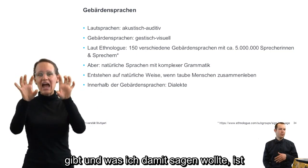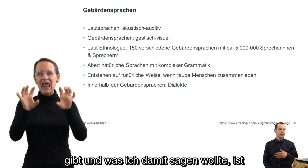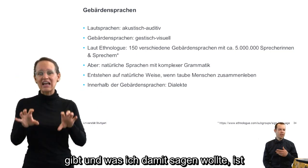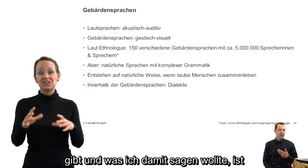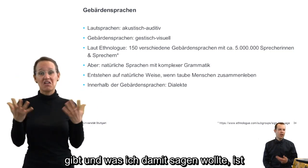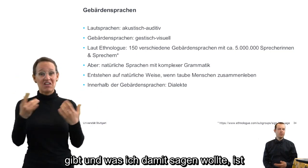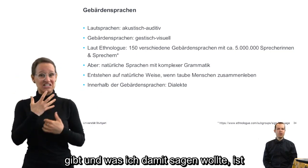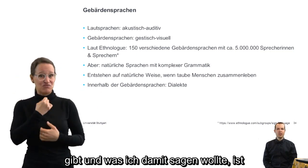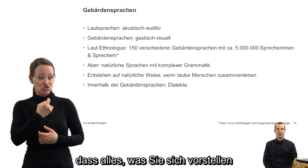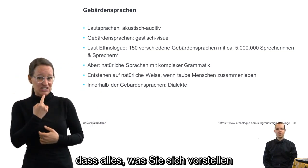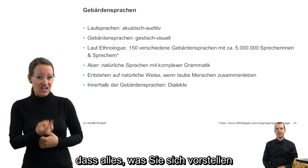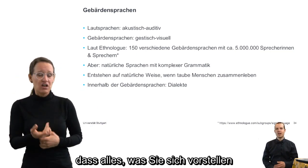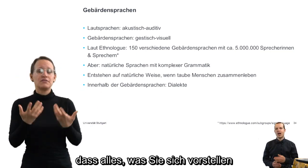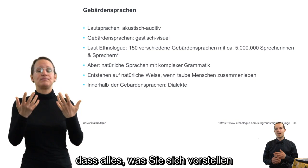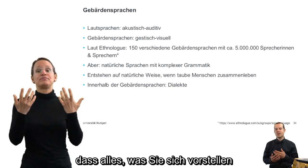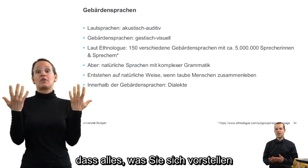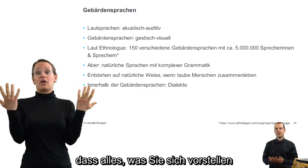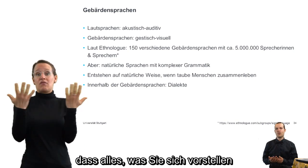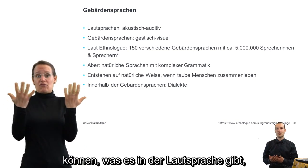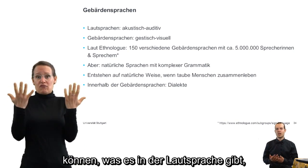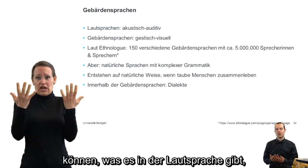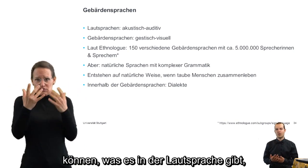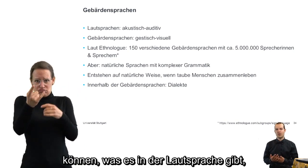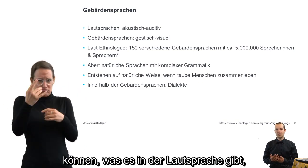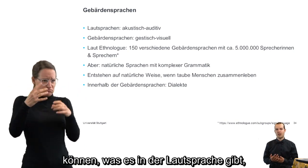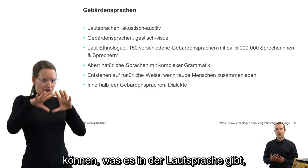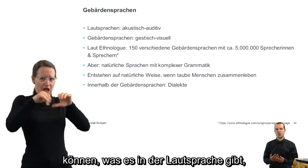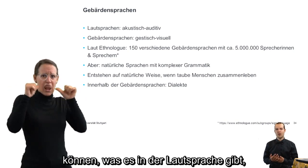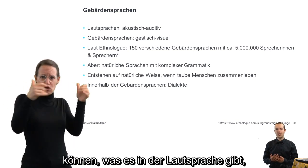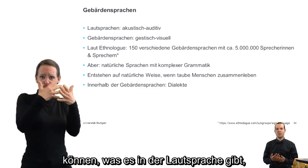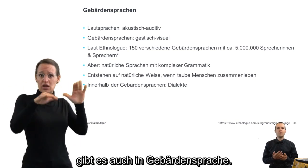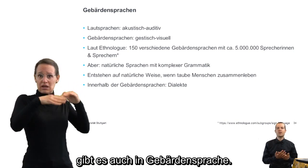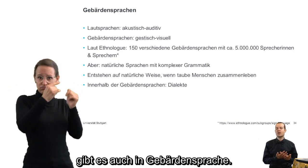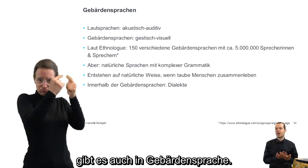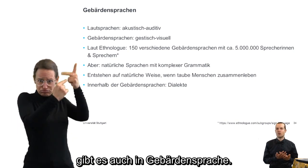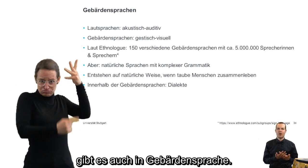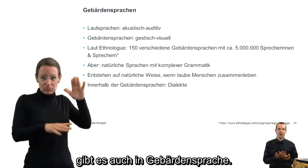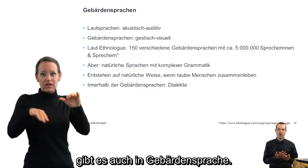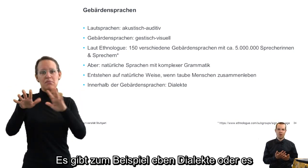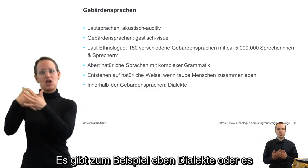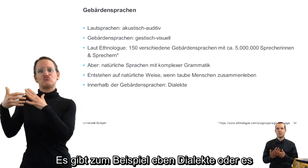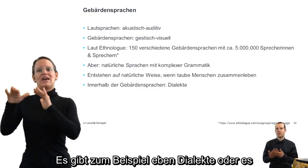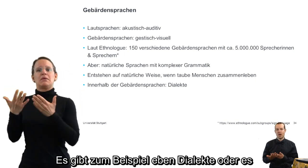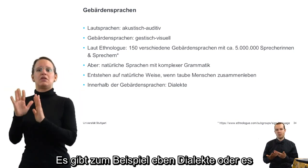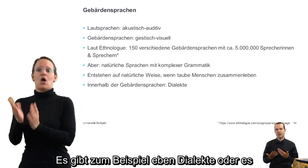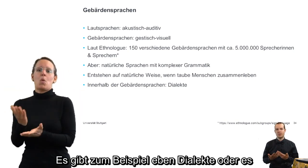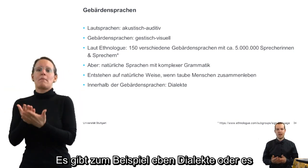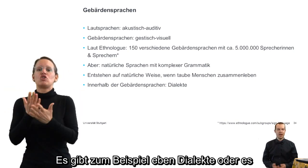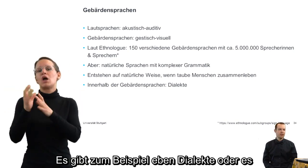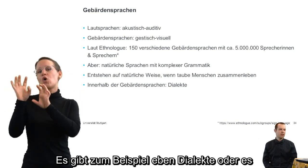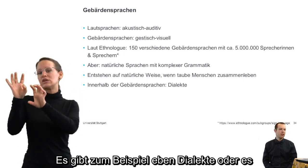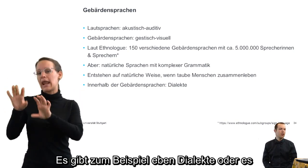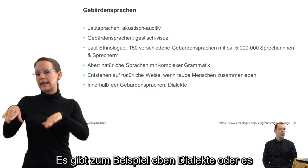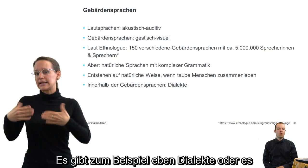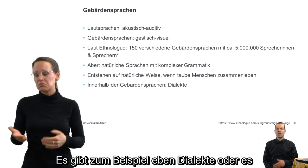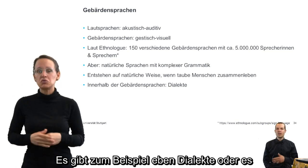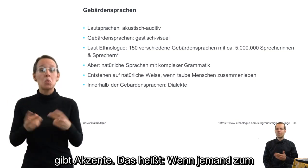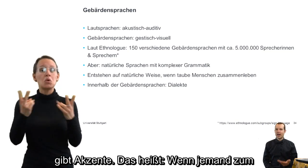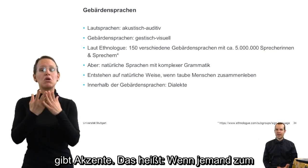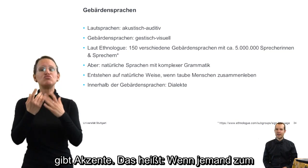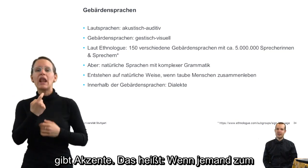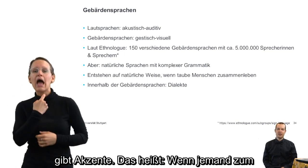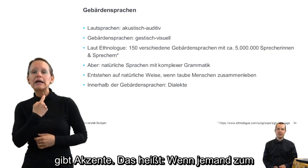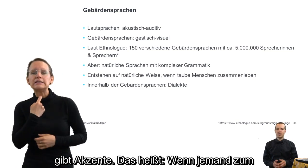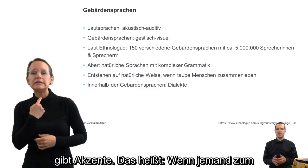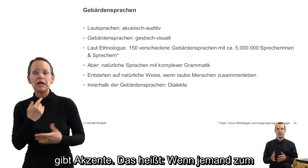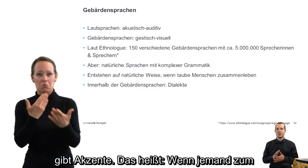und was ich damit eigentlich sagen wollte, ist, dass alles, was Sie sich vorstellen können, was es in der Lautsprache gibt, gibt es in Gebärdensprachen auch. Es gibt zum Beispiel eben Dialekt. Oder es